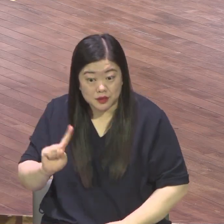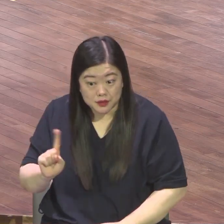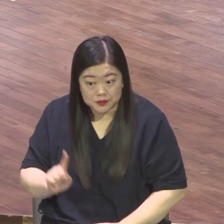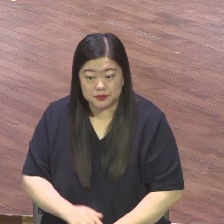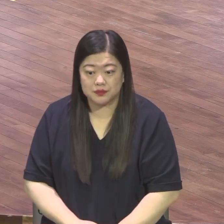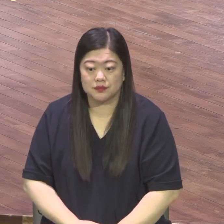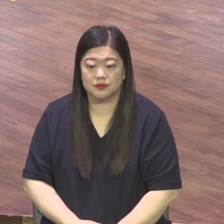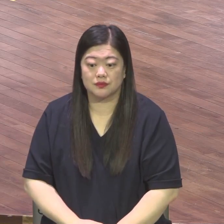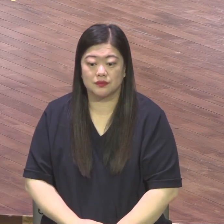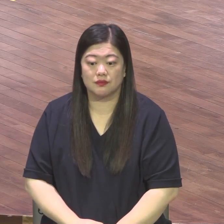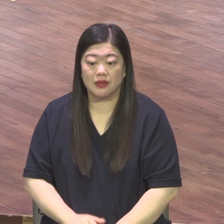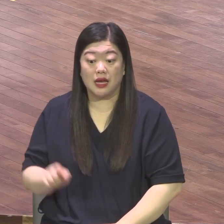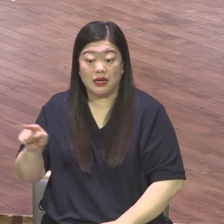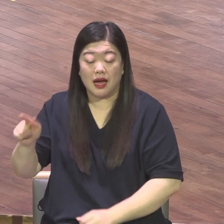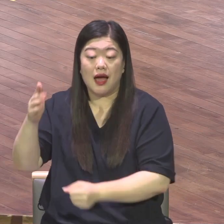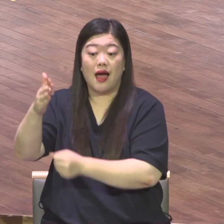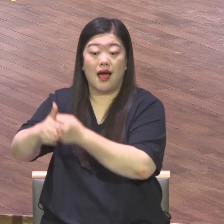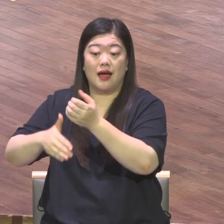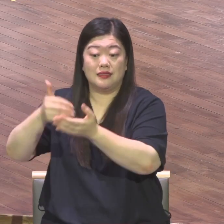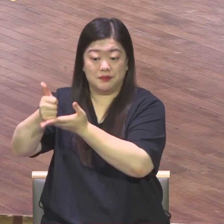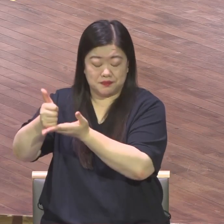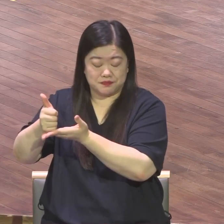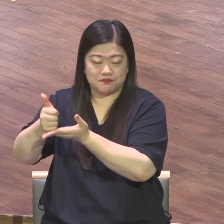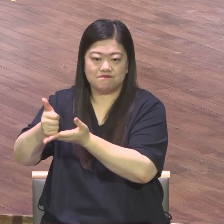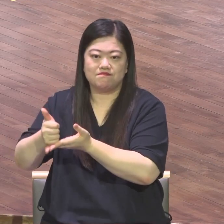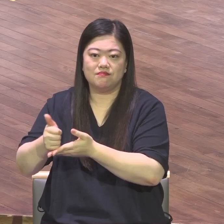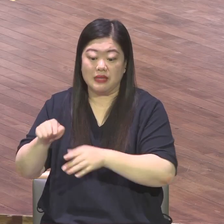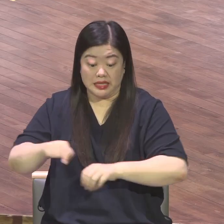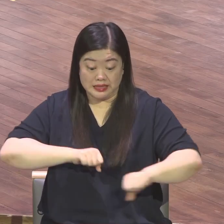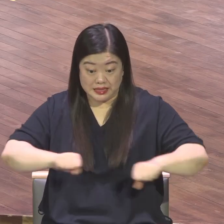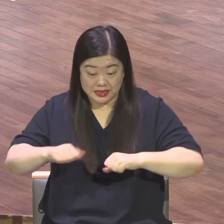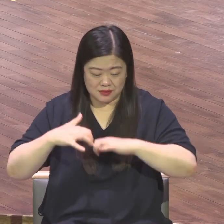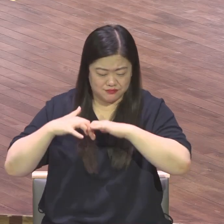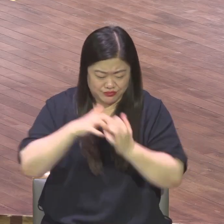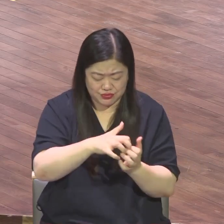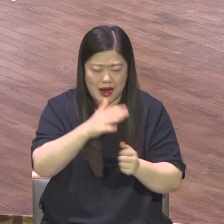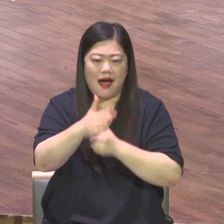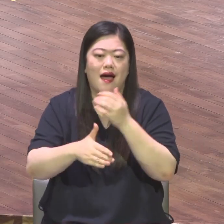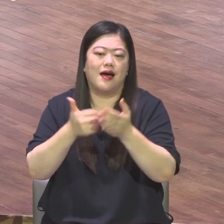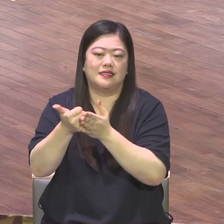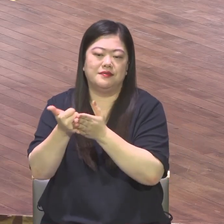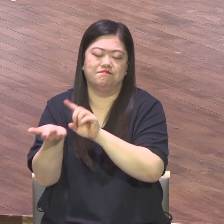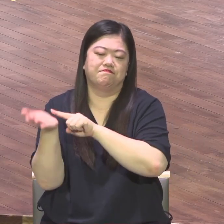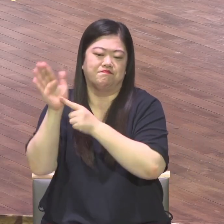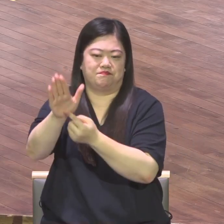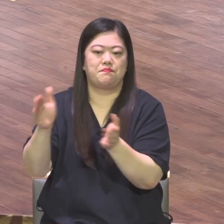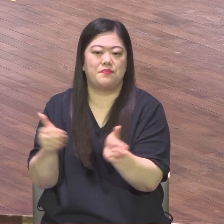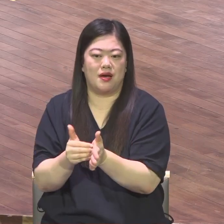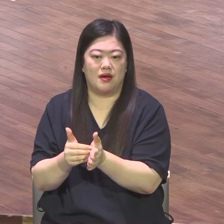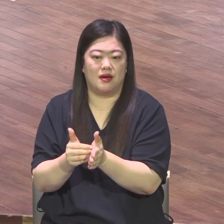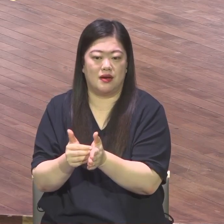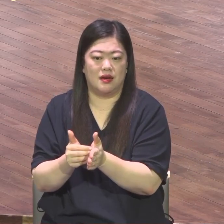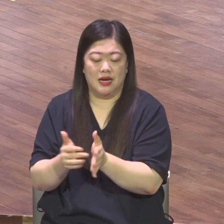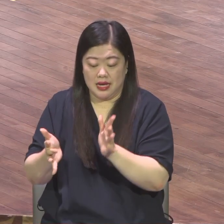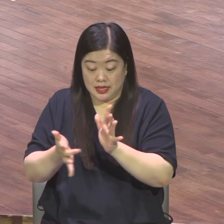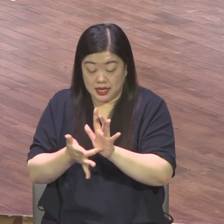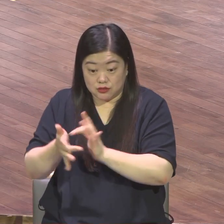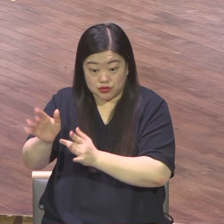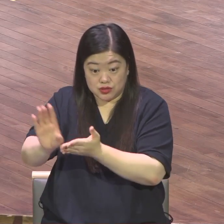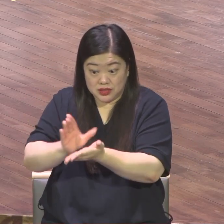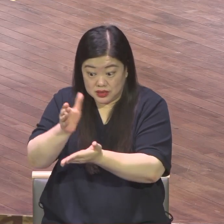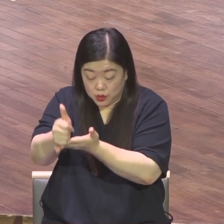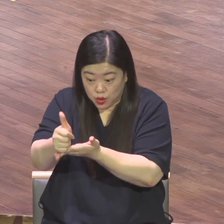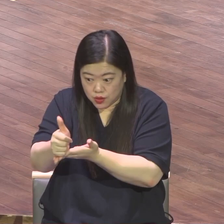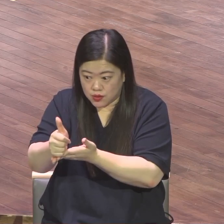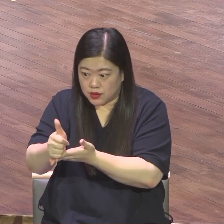하나님께서 하셨다 라고 하는 것을 보여줍니다. 이것은 하나님께서 예수 그리스도를 통해서